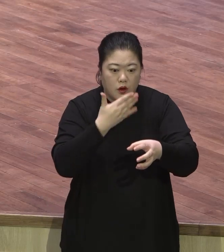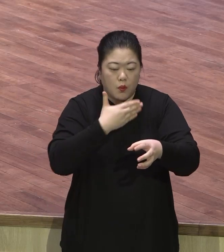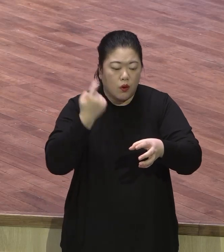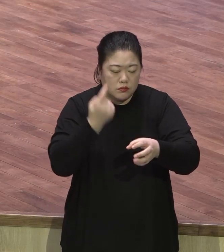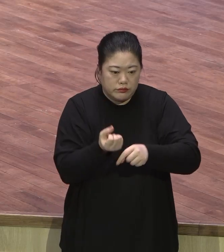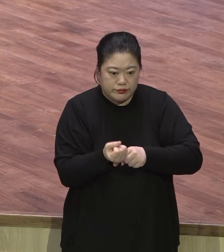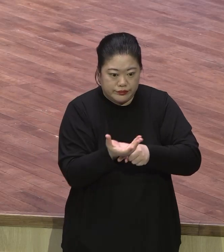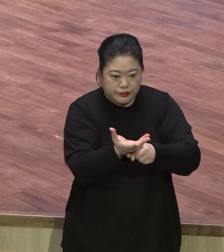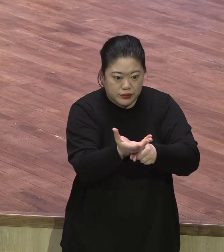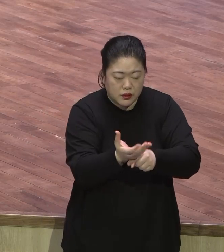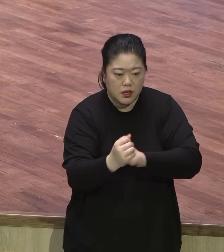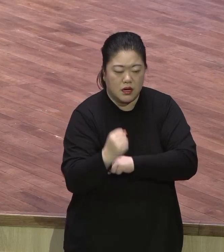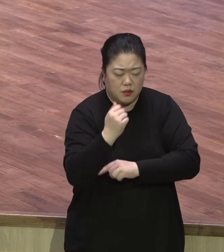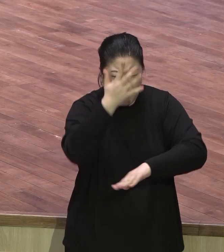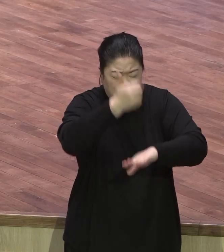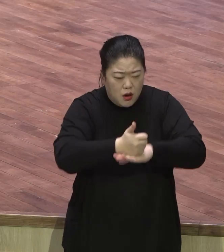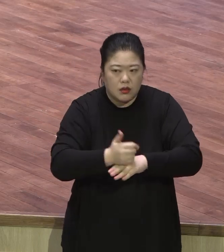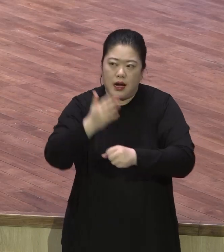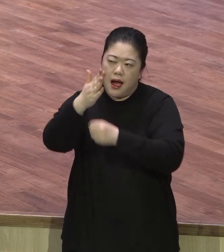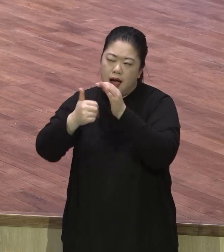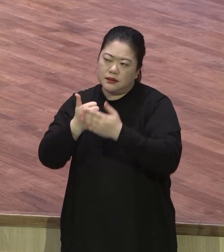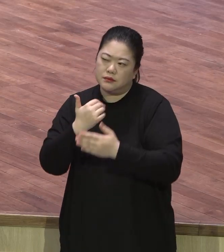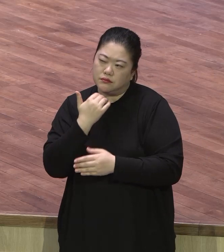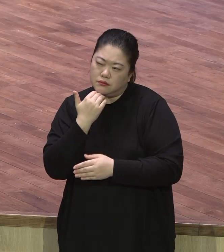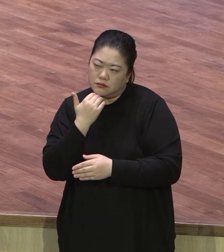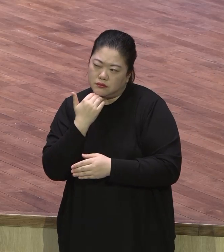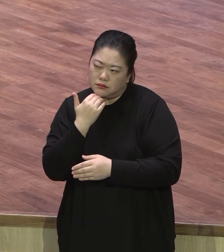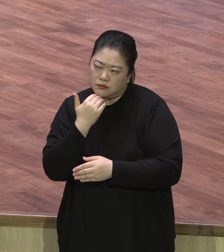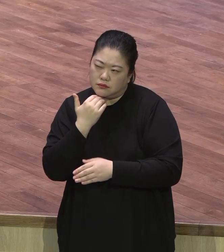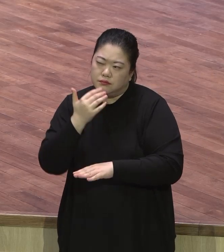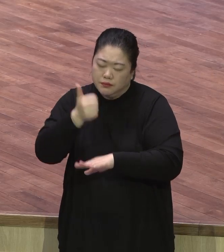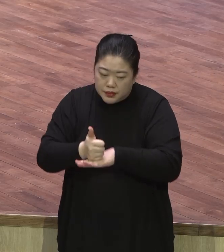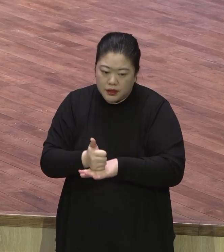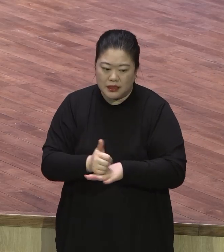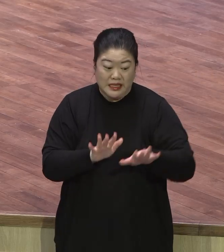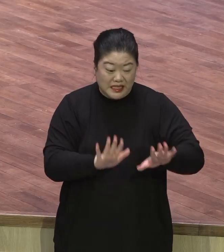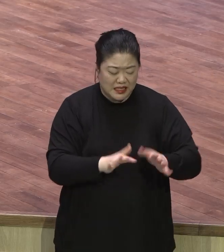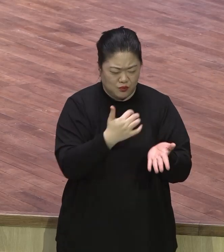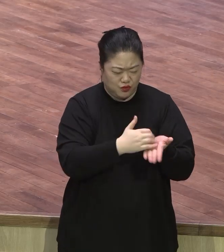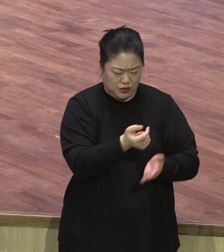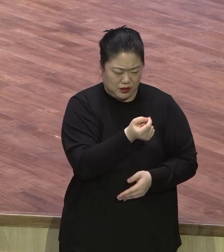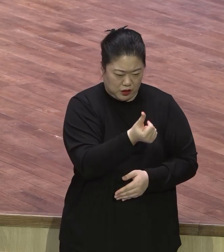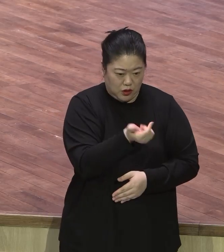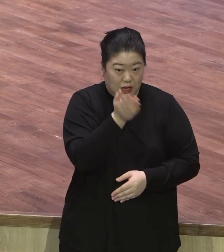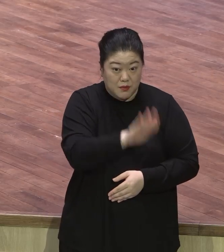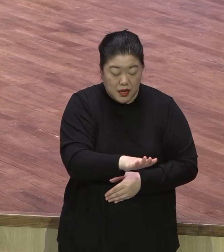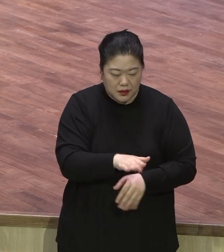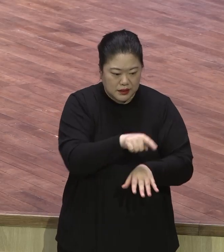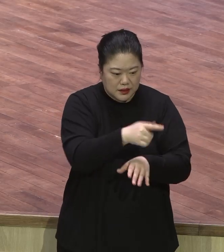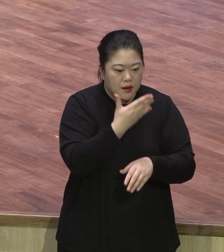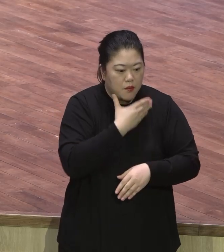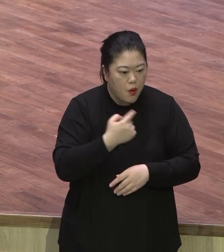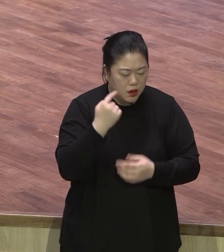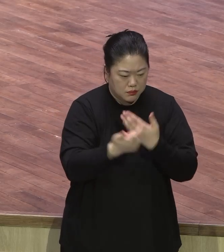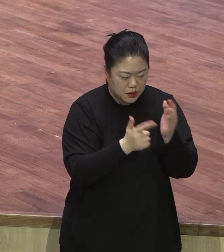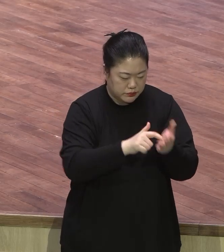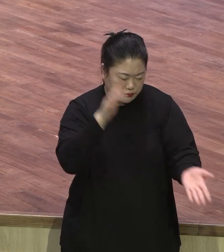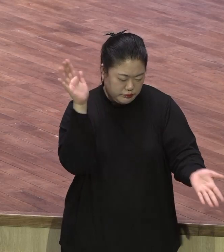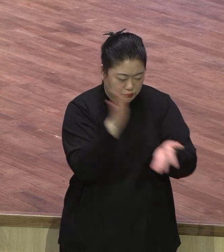저는 이사회 60장 22절 굉장히 좋아요 비록 적지만 하나님은 이런 우리의 복음에 대한